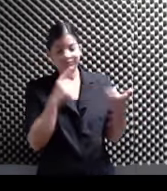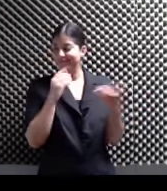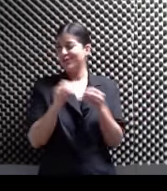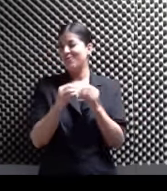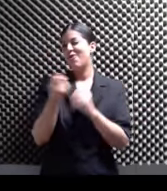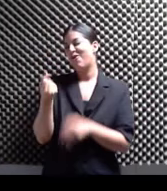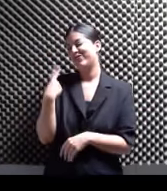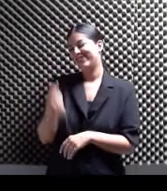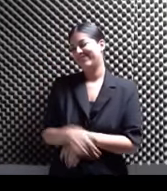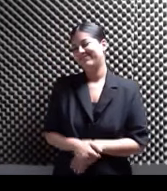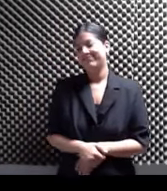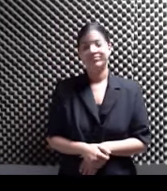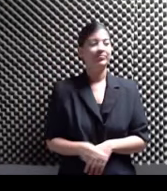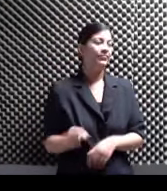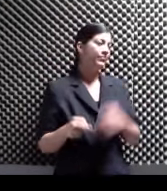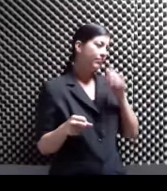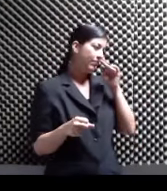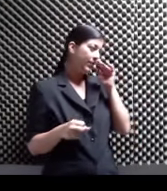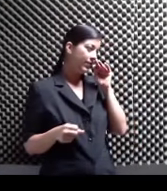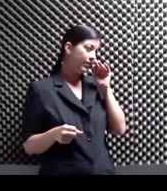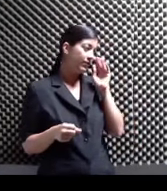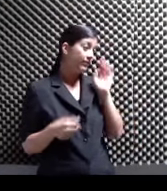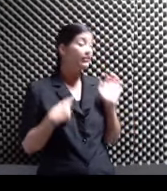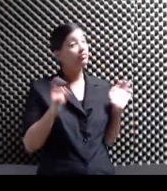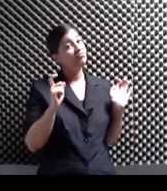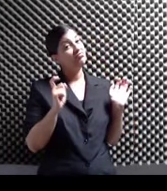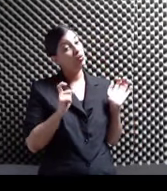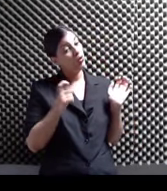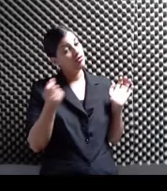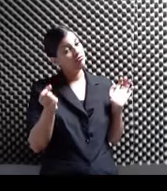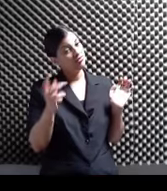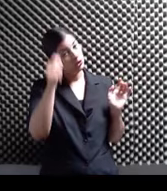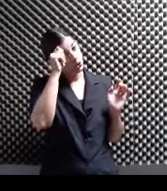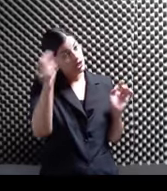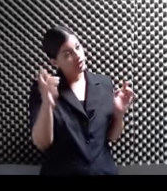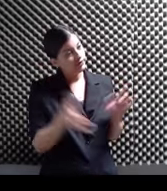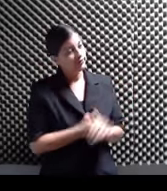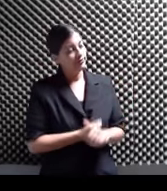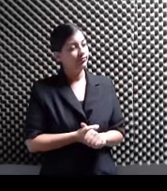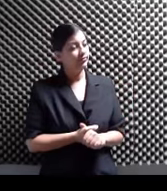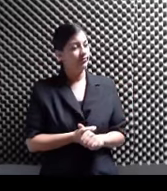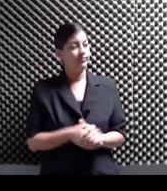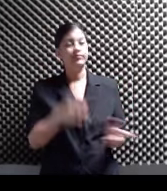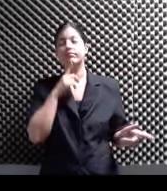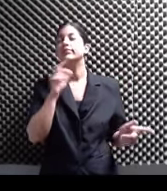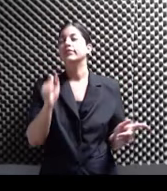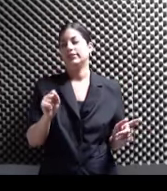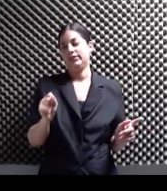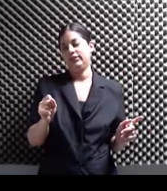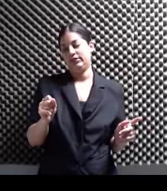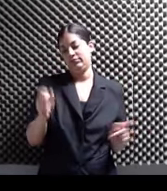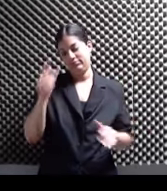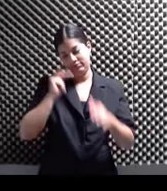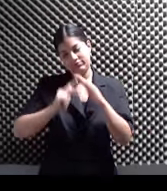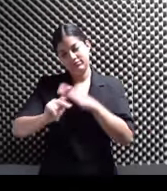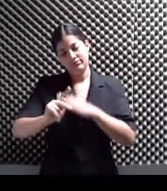11. No sé, supuestamente en teoría. No, pero claro, hay que visualizarlo, es lo